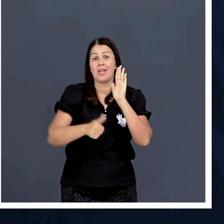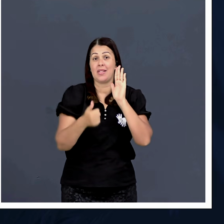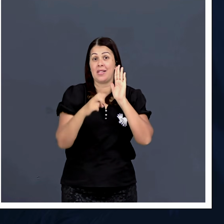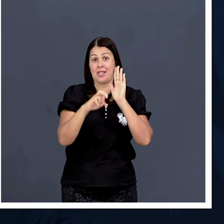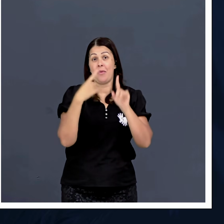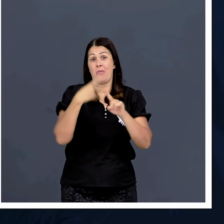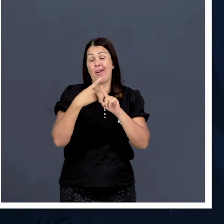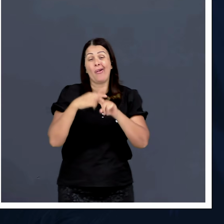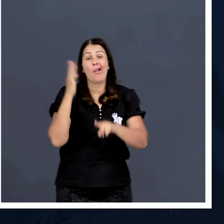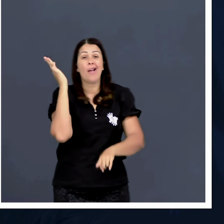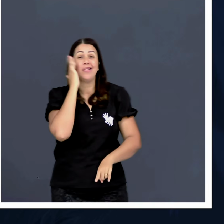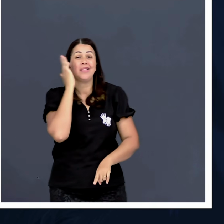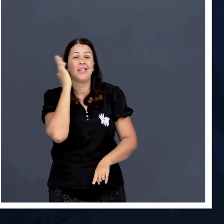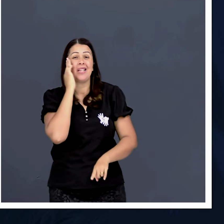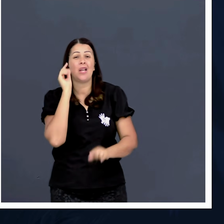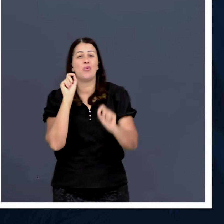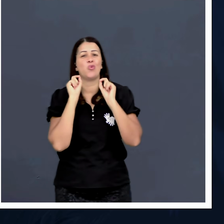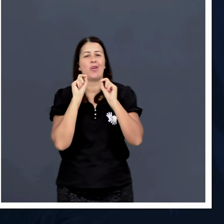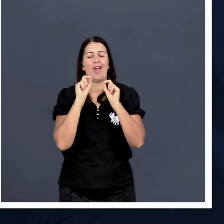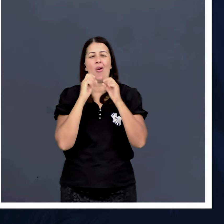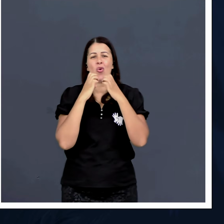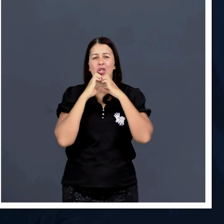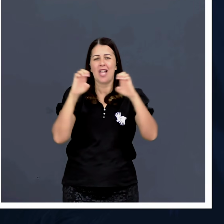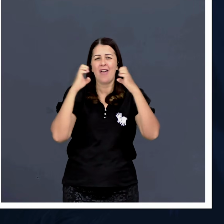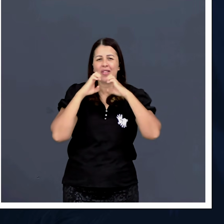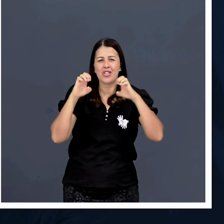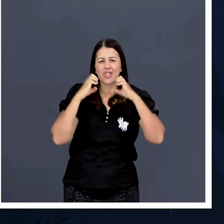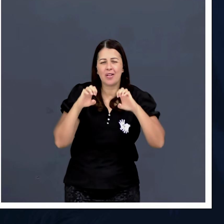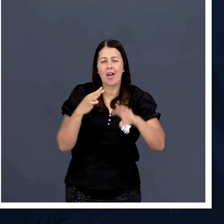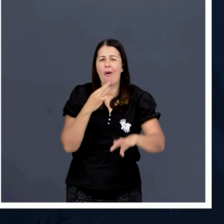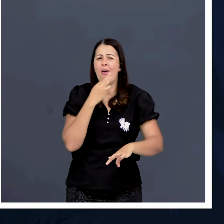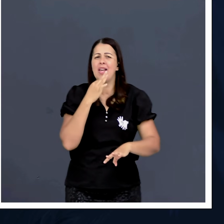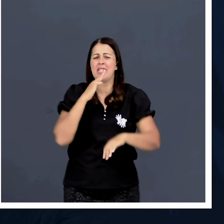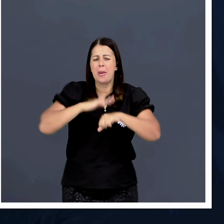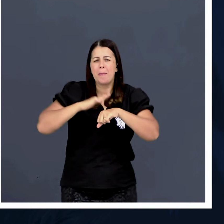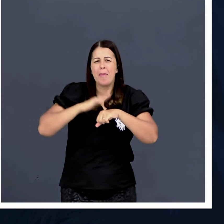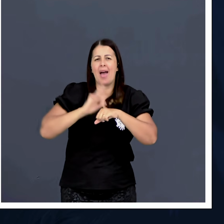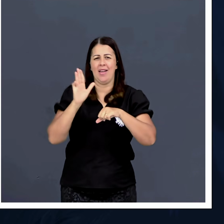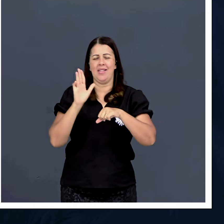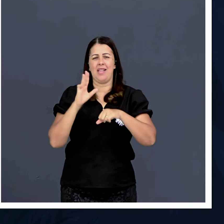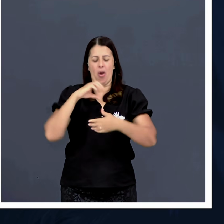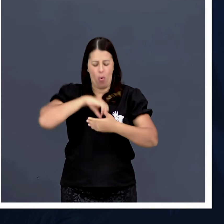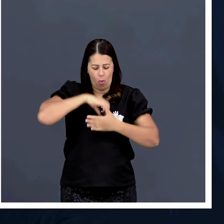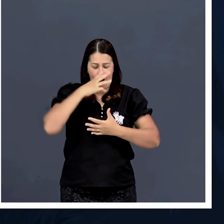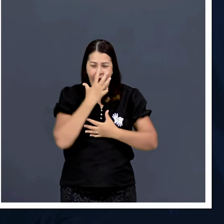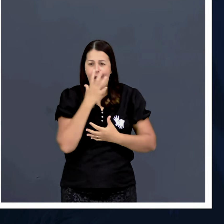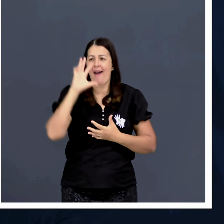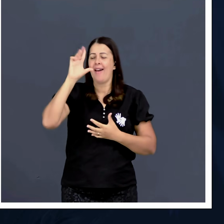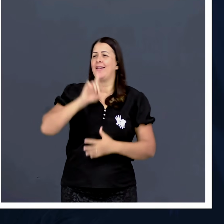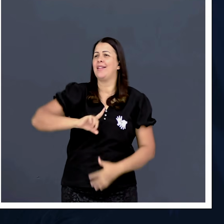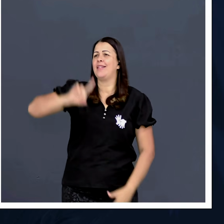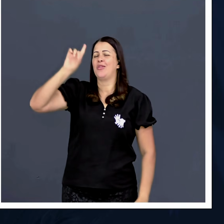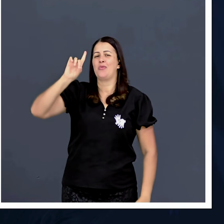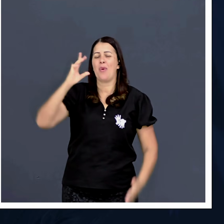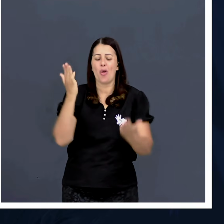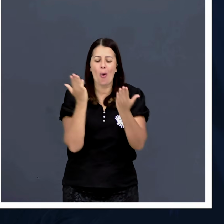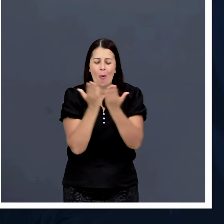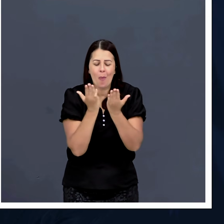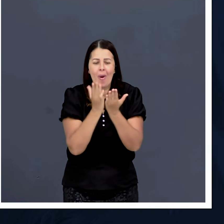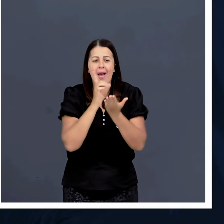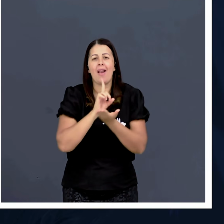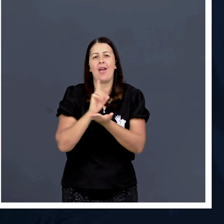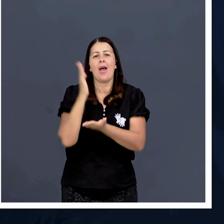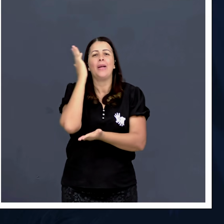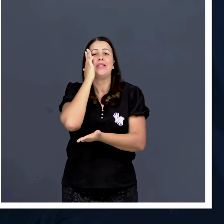porque quando nós entendemos ali os evangelhos, nós conhecemos o caráter de Deus por meio da sua palavra,